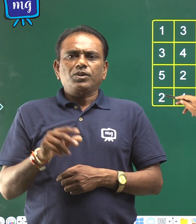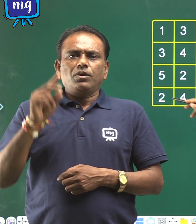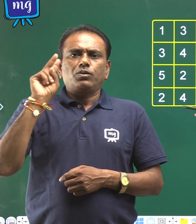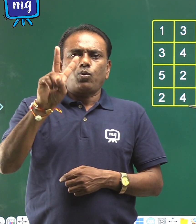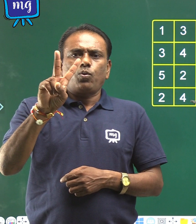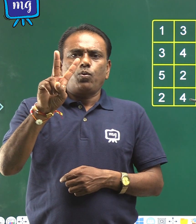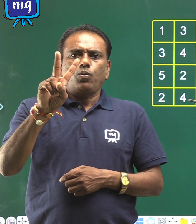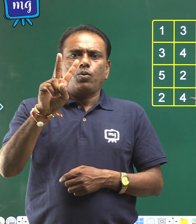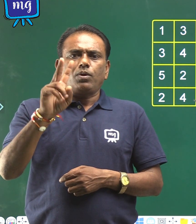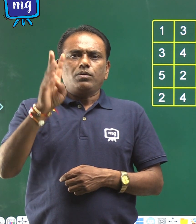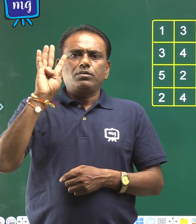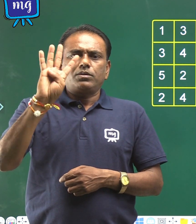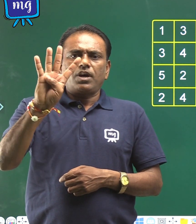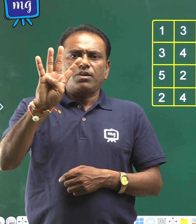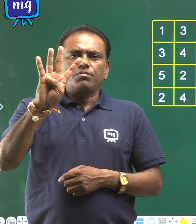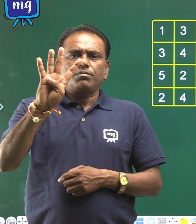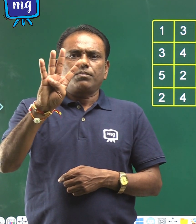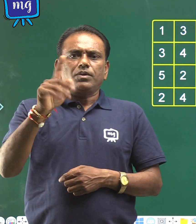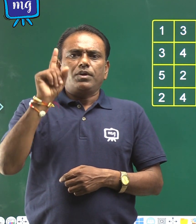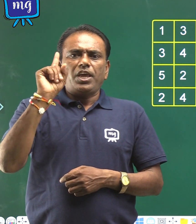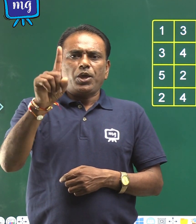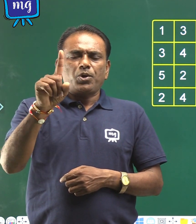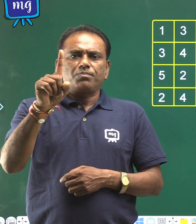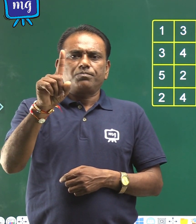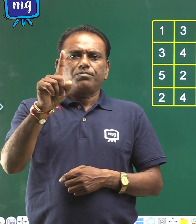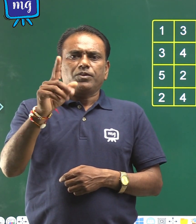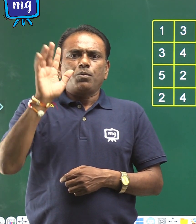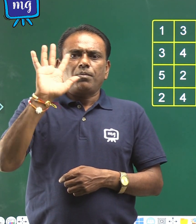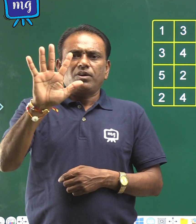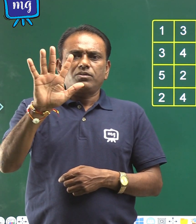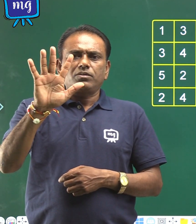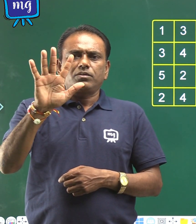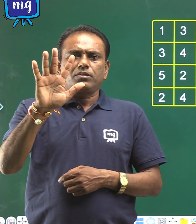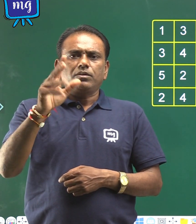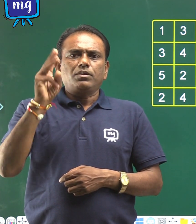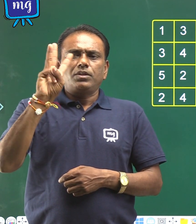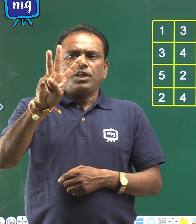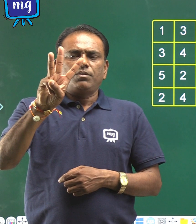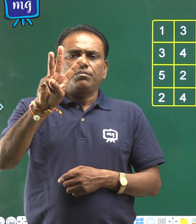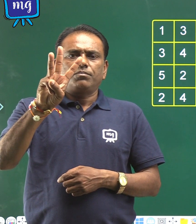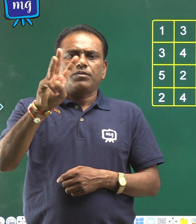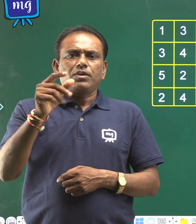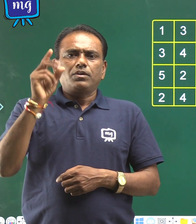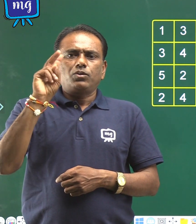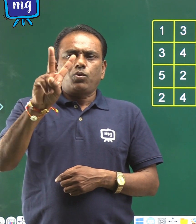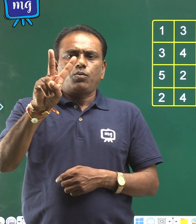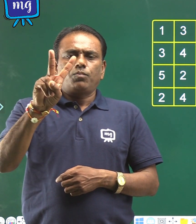2 4 1 5 3